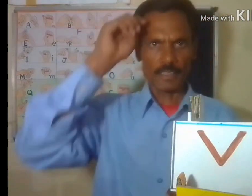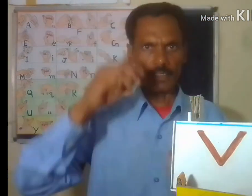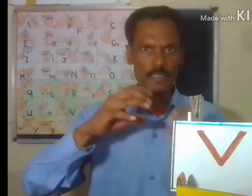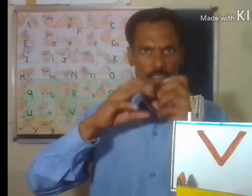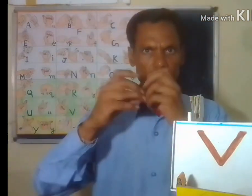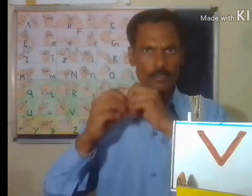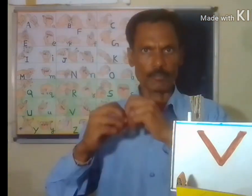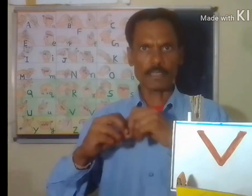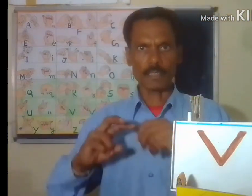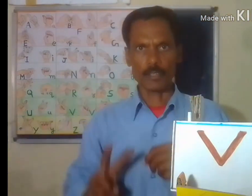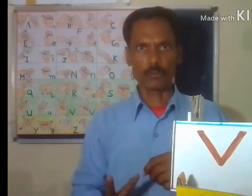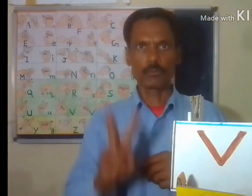इंग्लिश अल्फाबेट वी